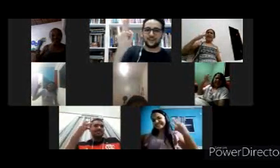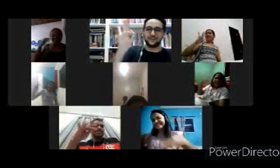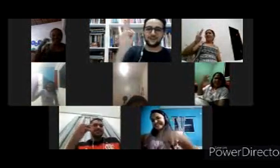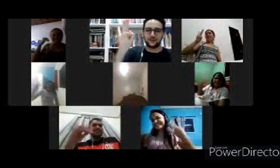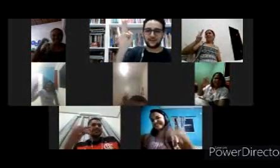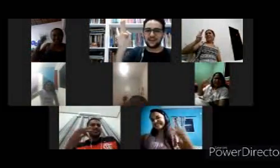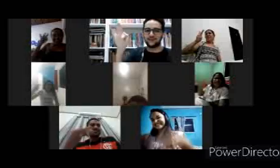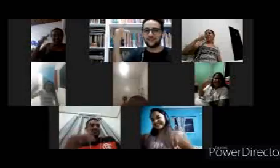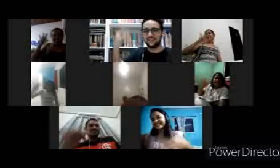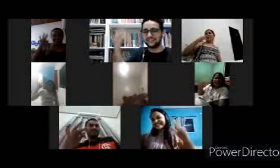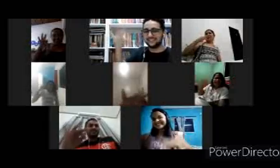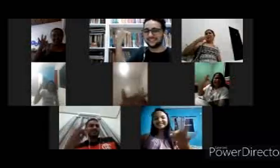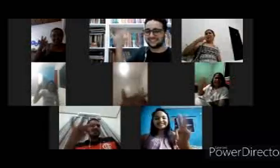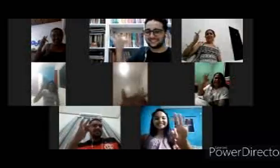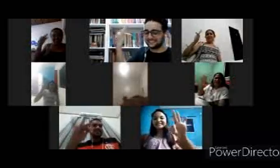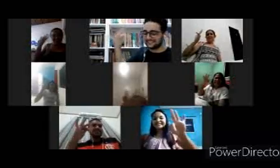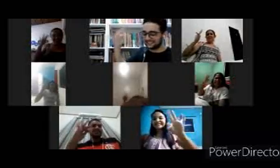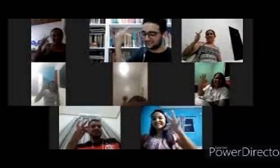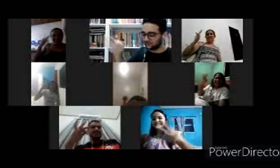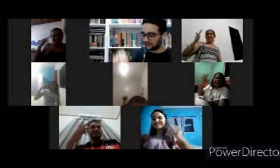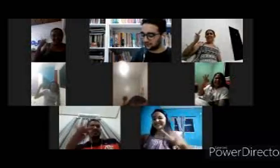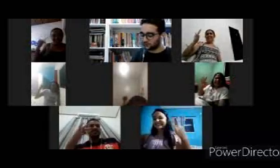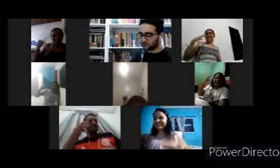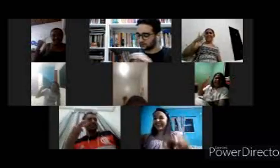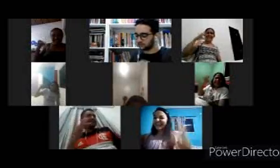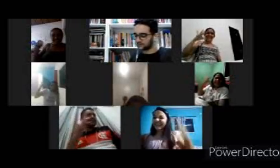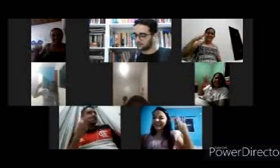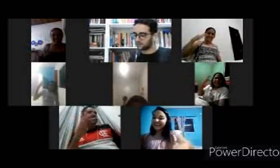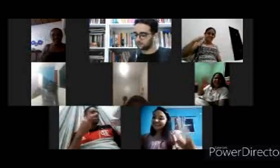Configuração de mão em F. Nada como sentindo começar uma dor.